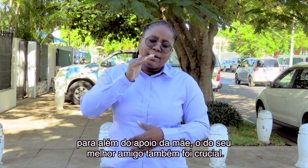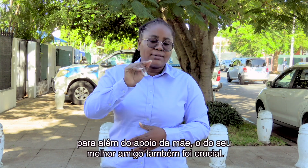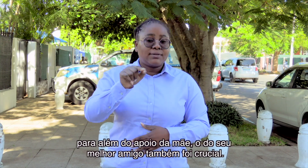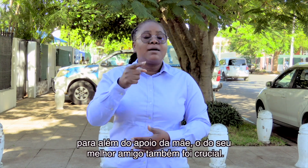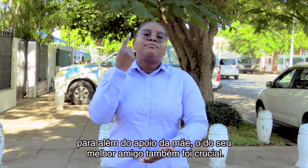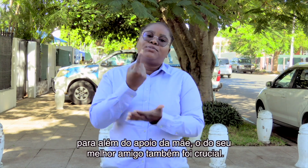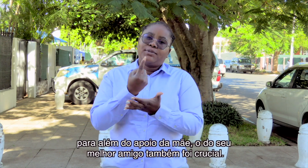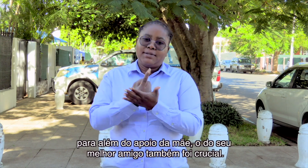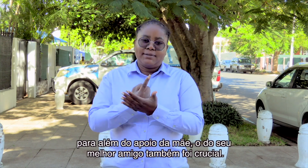foi crucial.